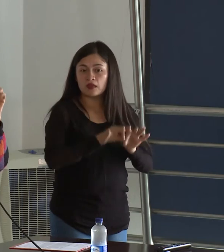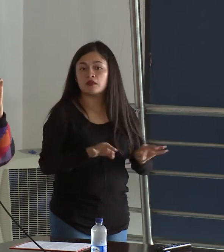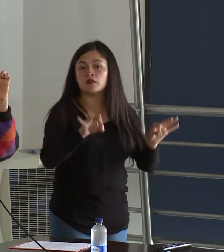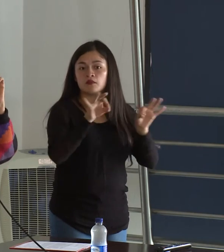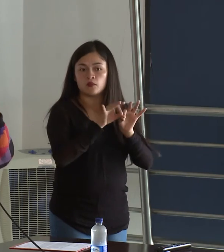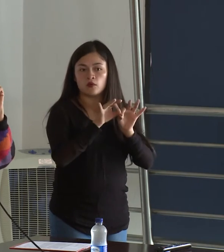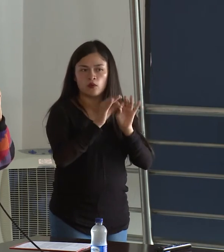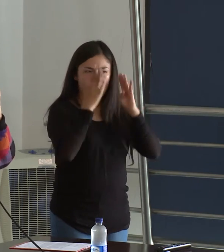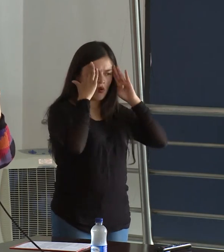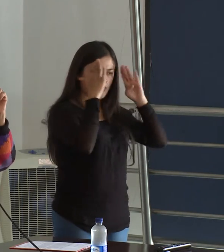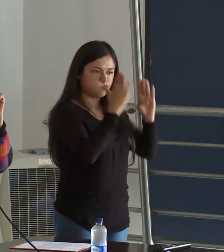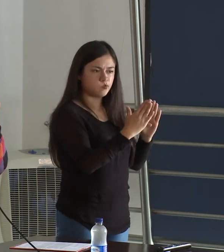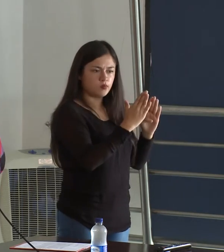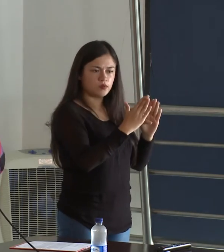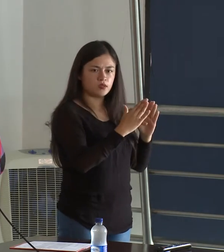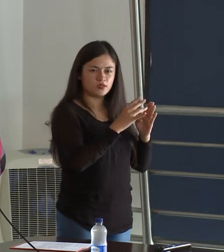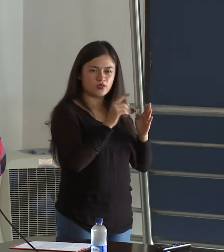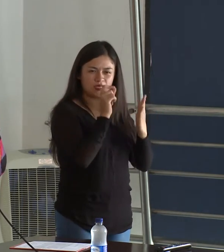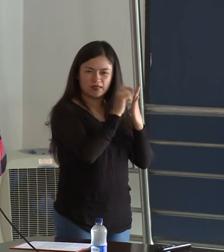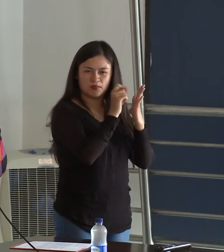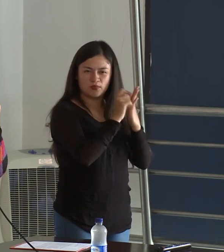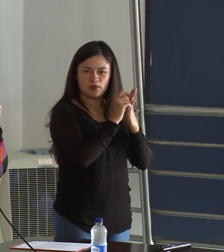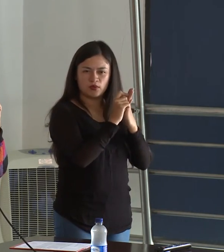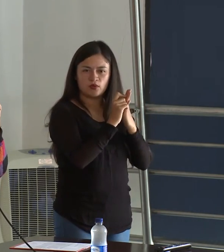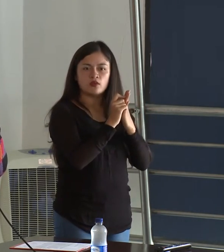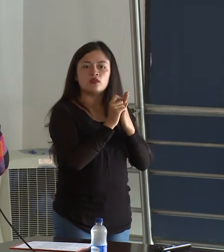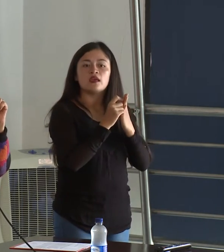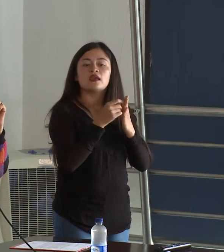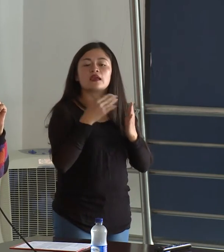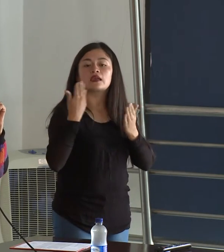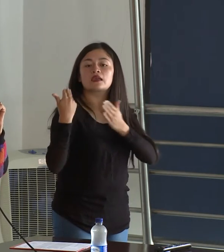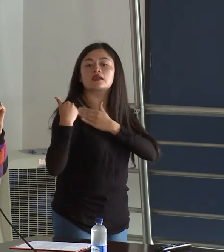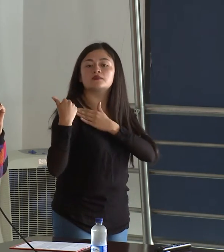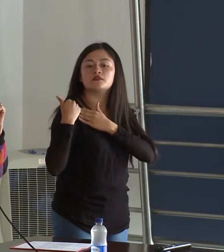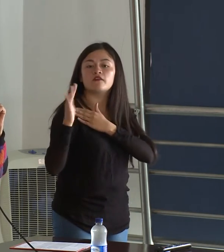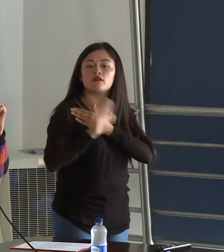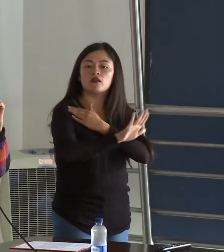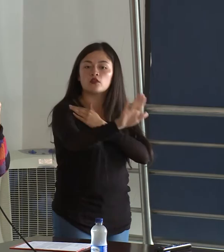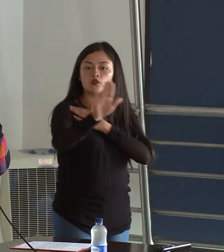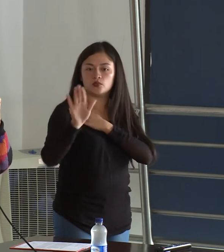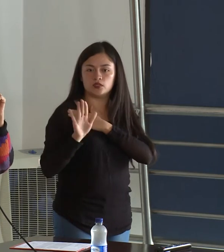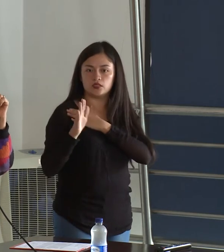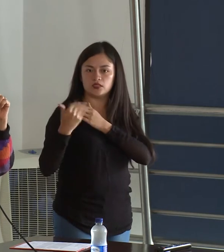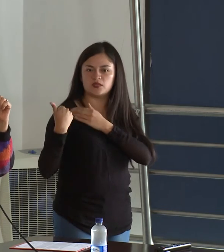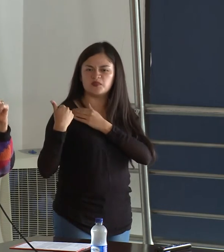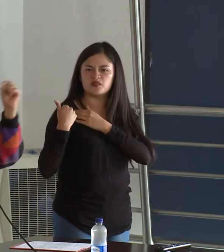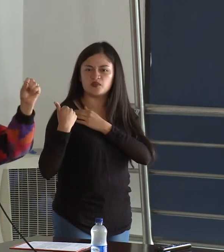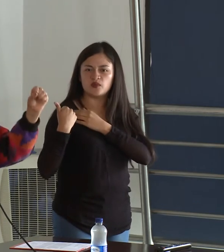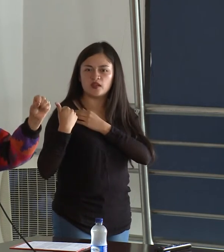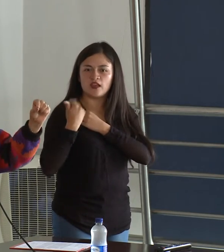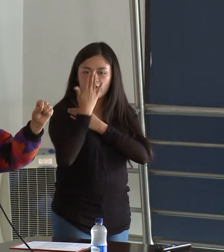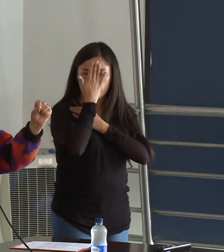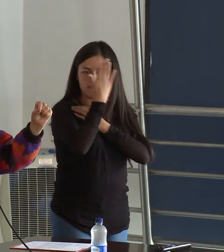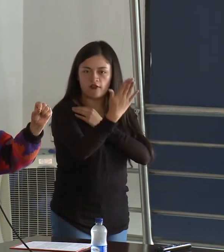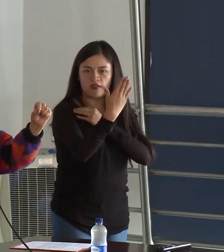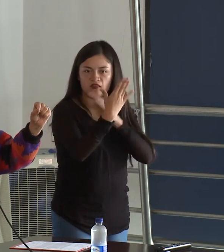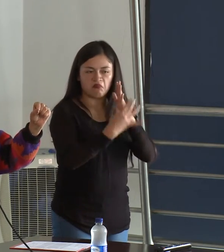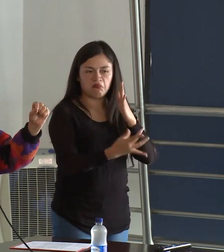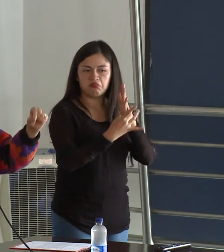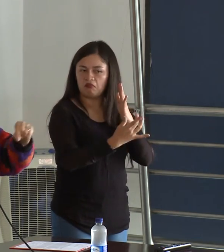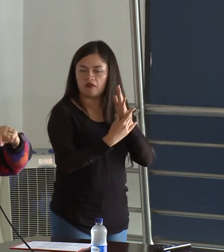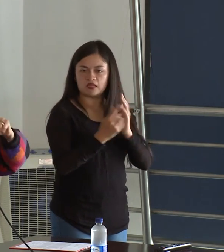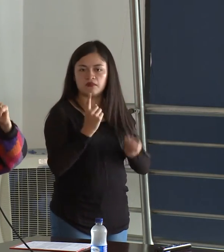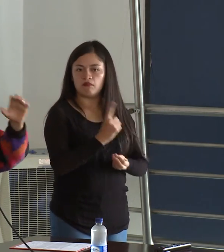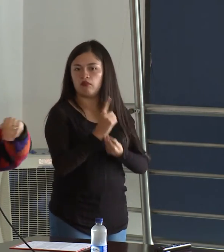de atención a este punto de nuestra responsabilidad en la frente a esa pobreza política de